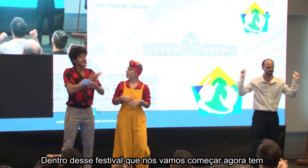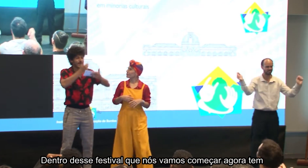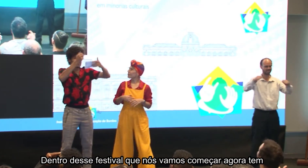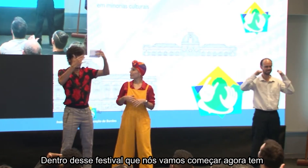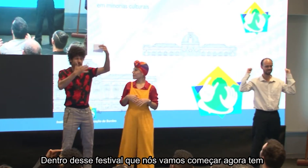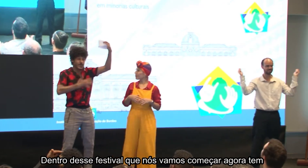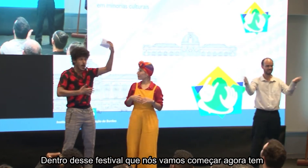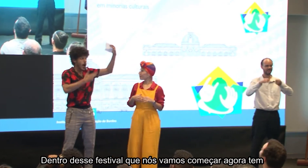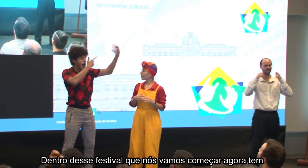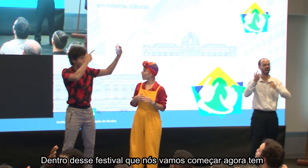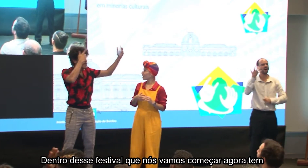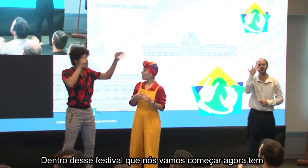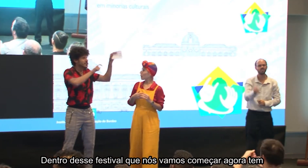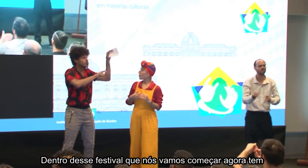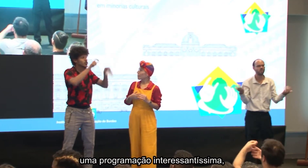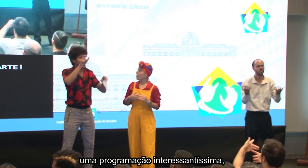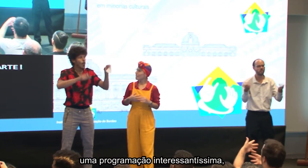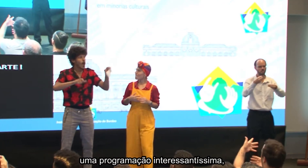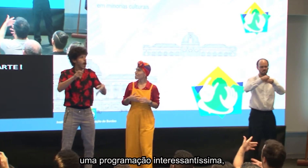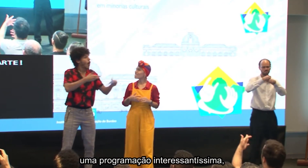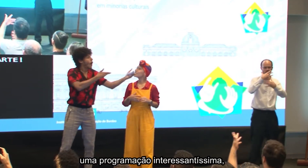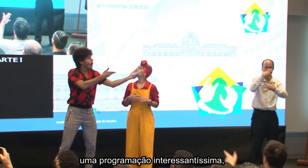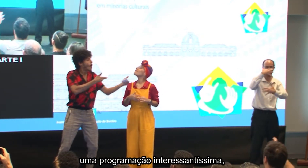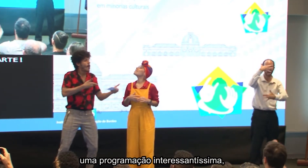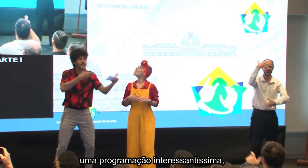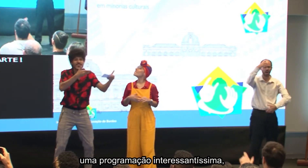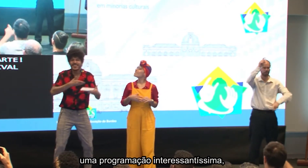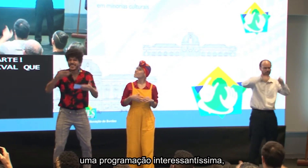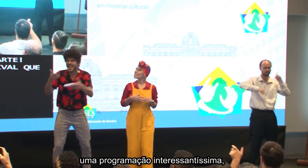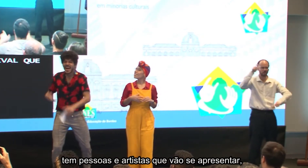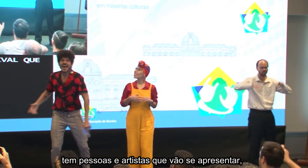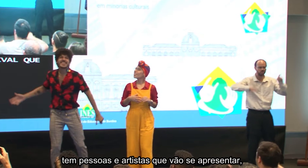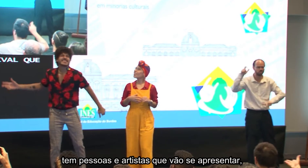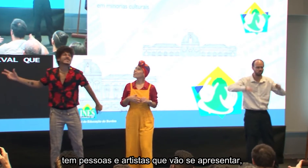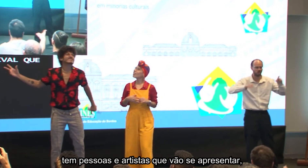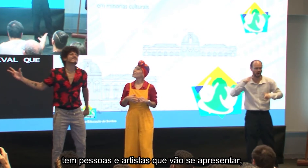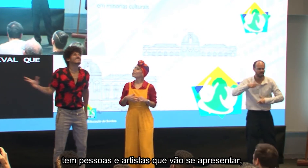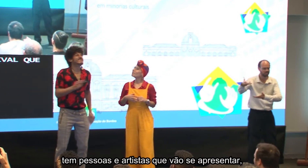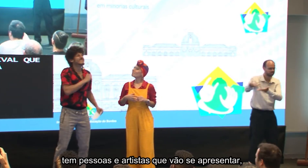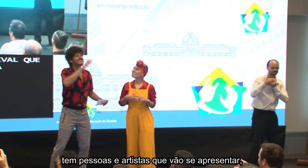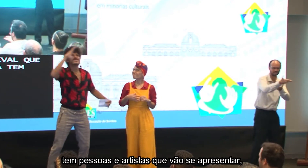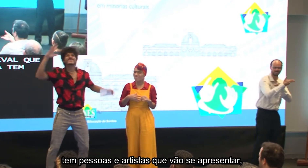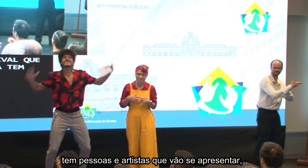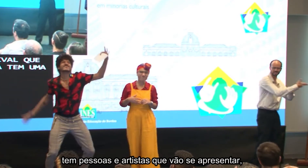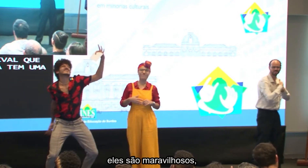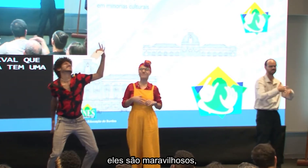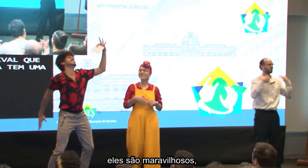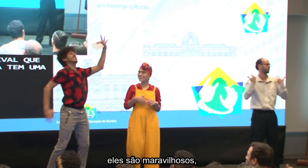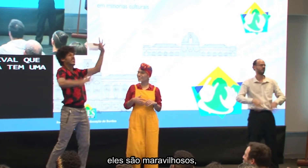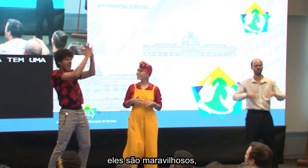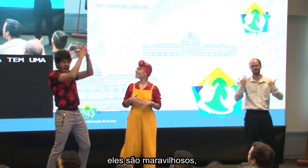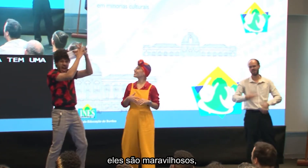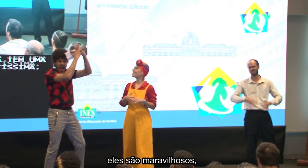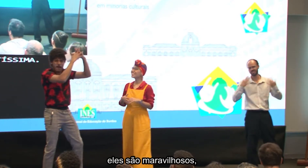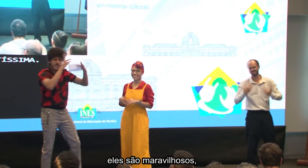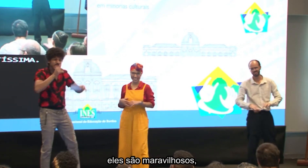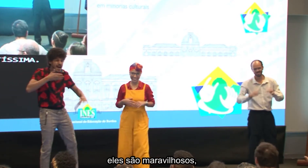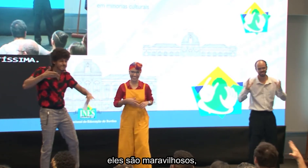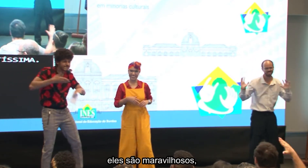festival que nós vamos começar agora, tem uma programação interessantíssima. Pessoas e artistas que vão se apresentar, eles são maravilhosos